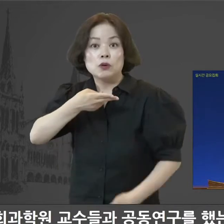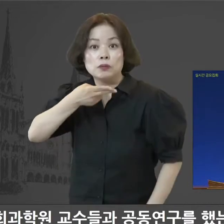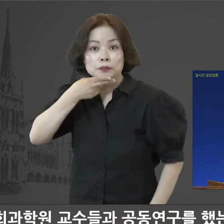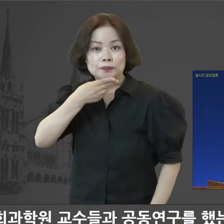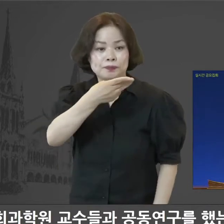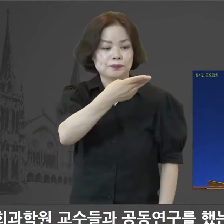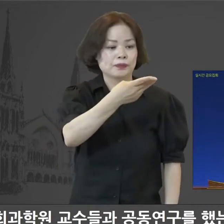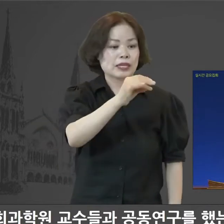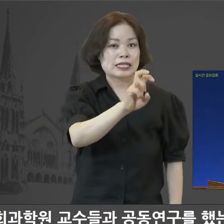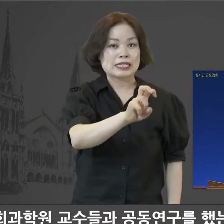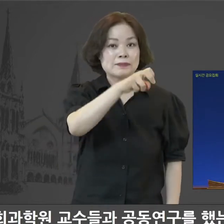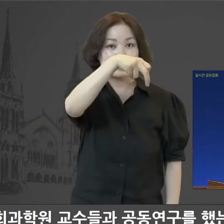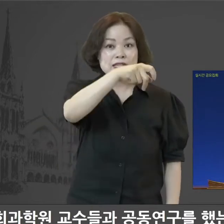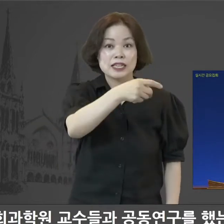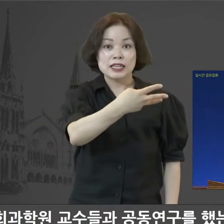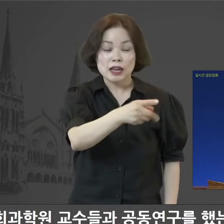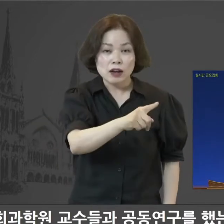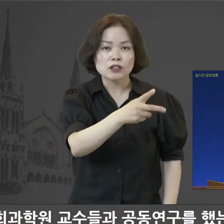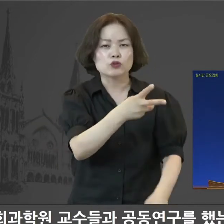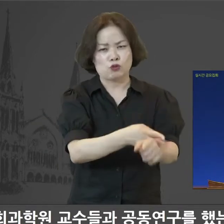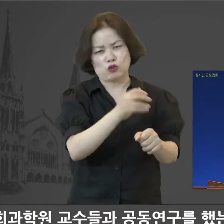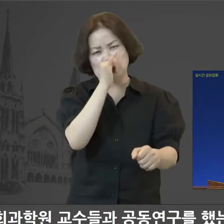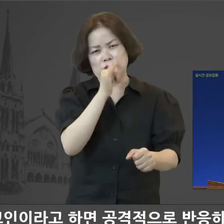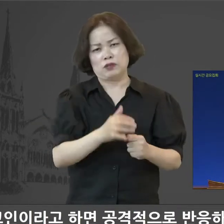켈러 목사님이 인용하는 교수 하나 있어요.